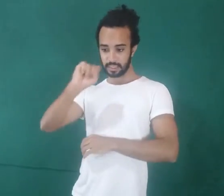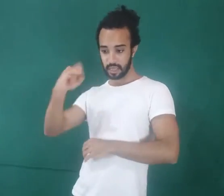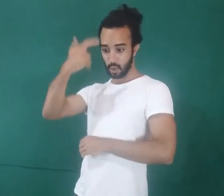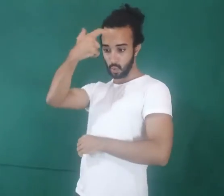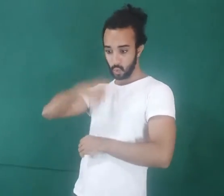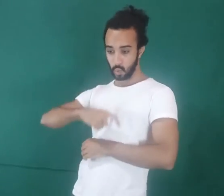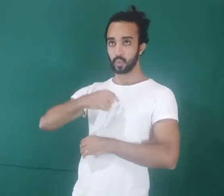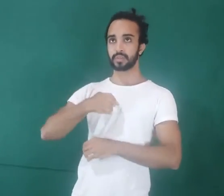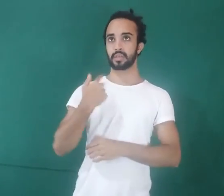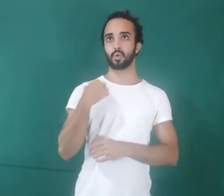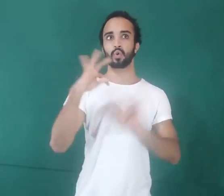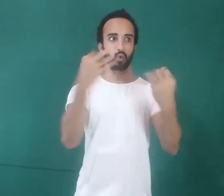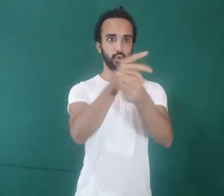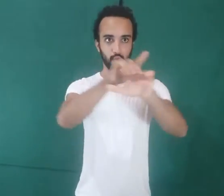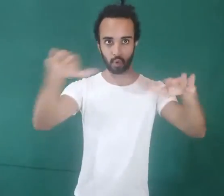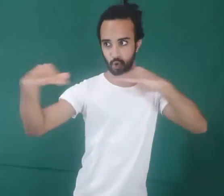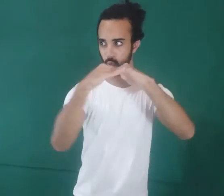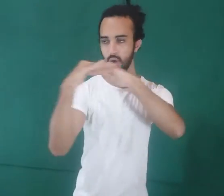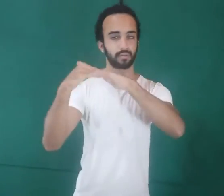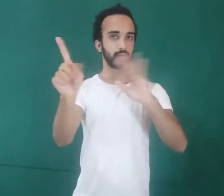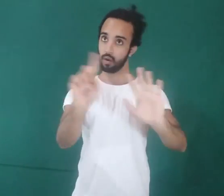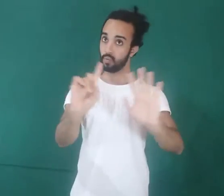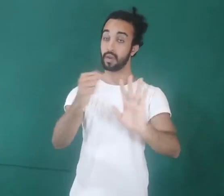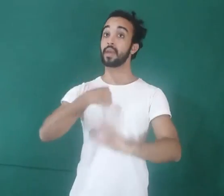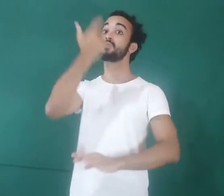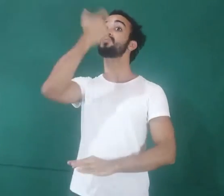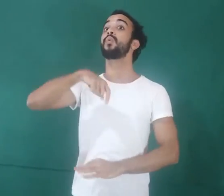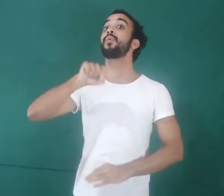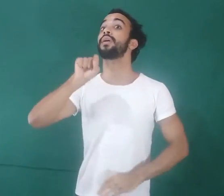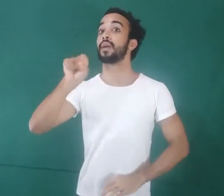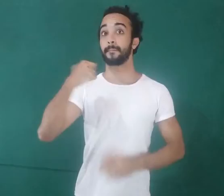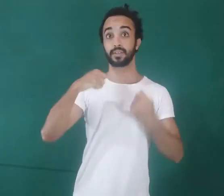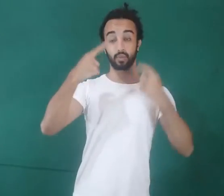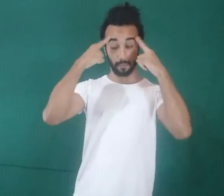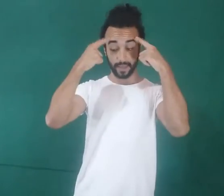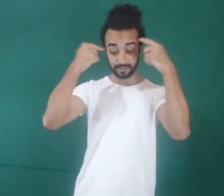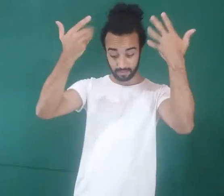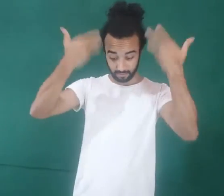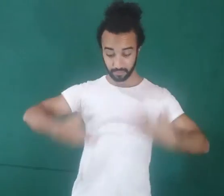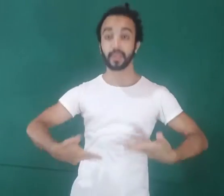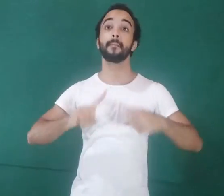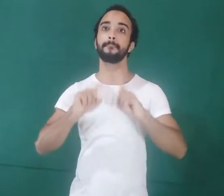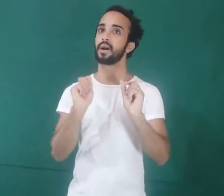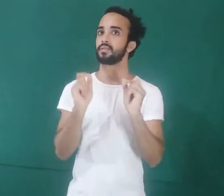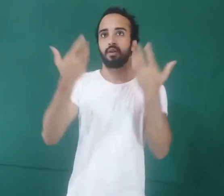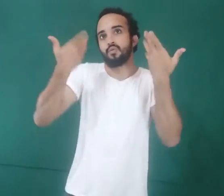fazer. Quem sou eu? Qual é o meu avatar? Por onde eu ando? Mas, gente, isso é o que eu tenho para oferecer para